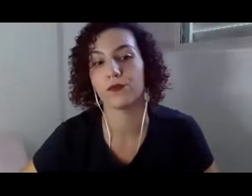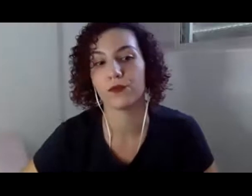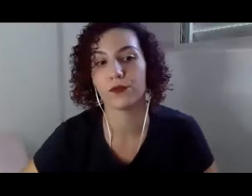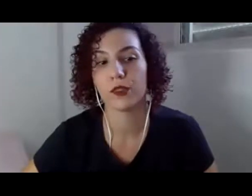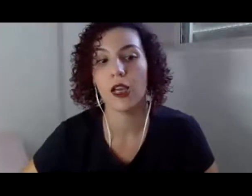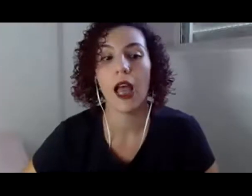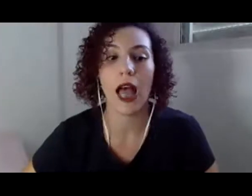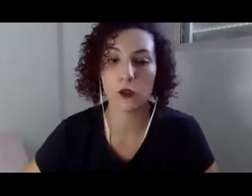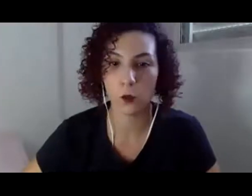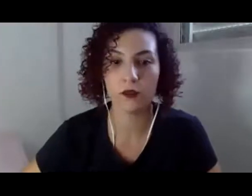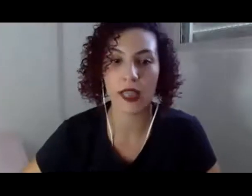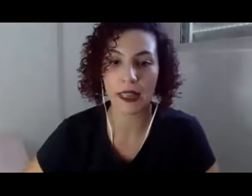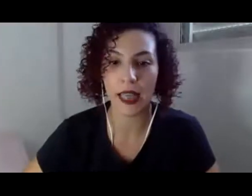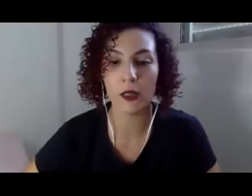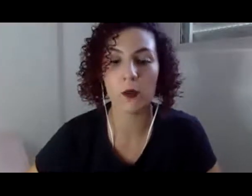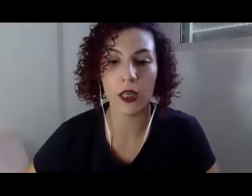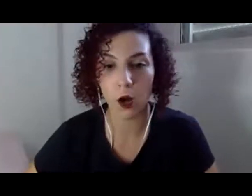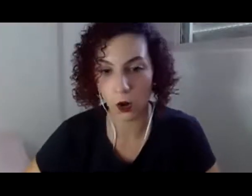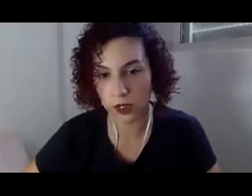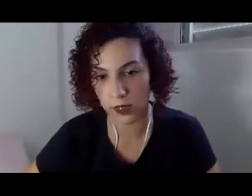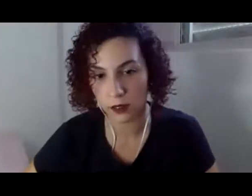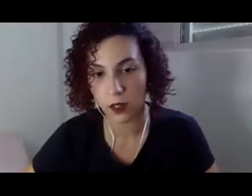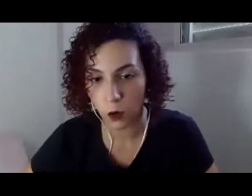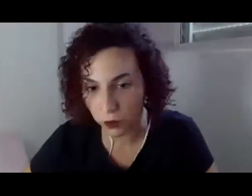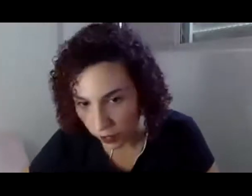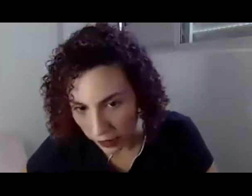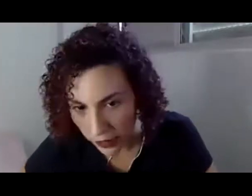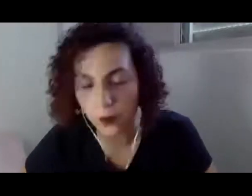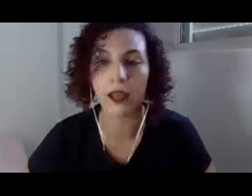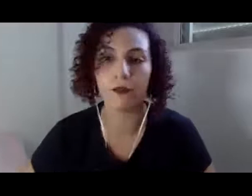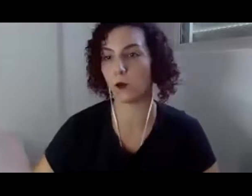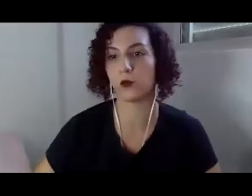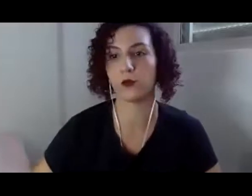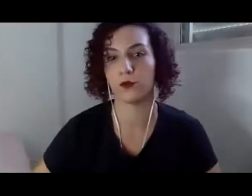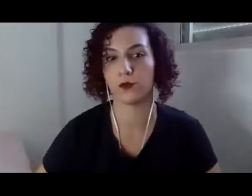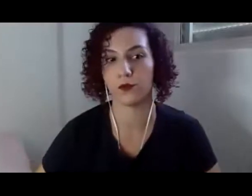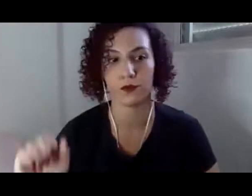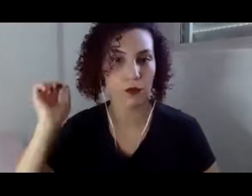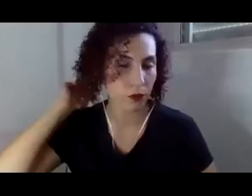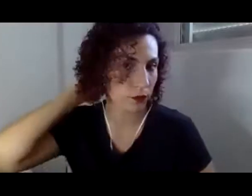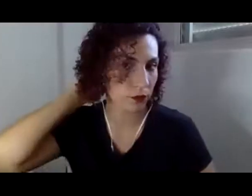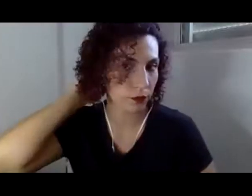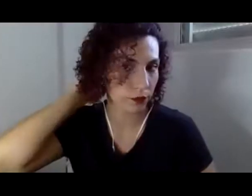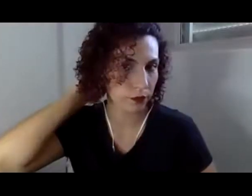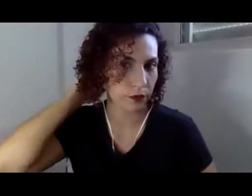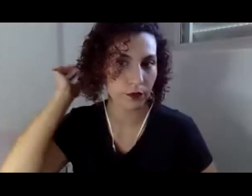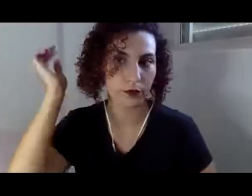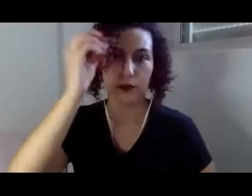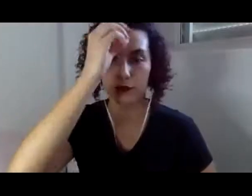universal. Azul é verdadeiro e rosa, o vermelho, é falso.